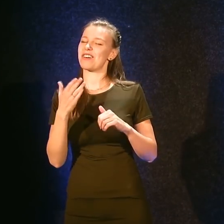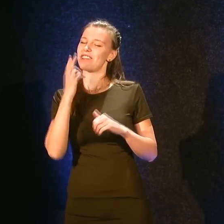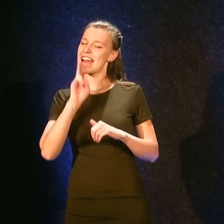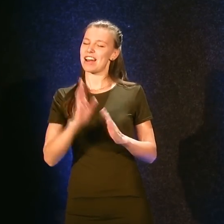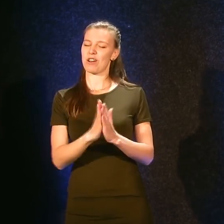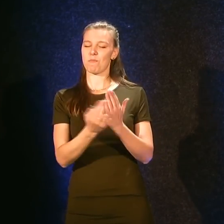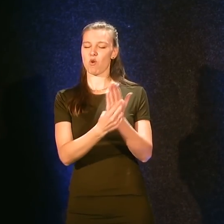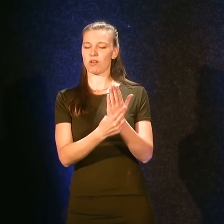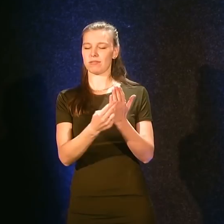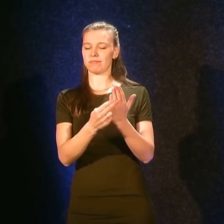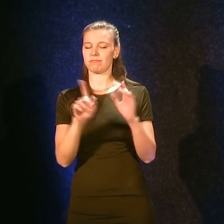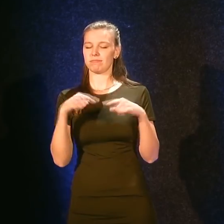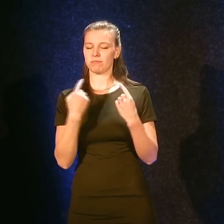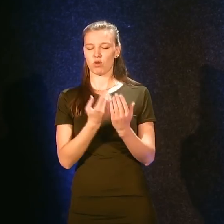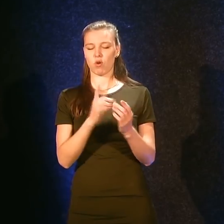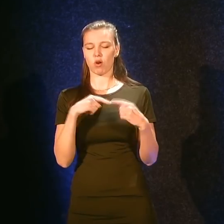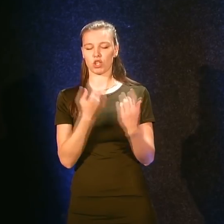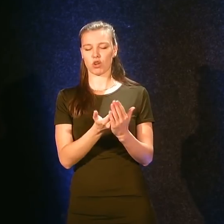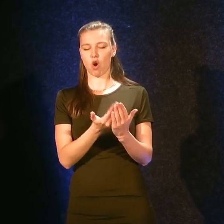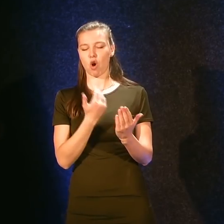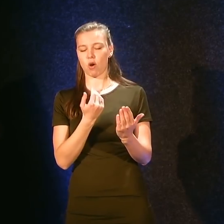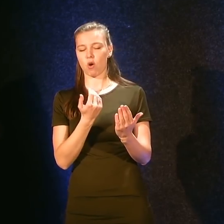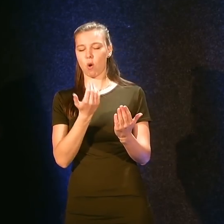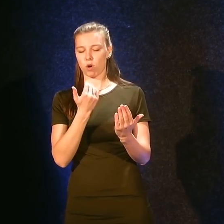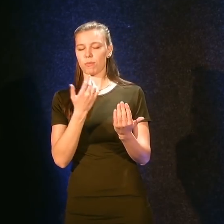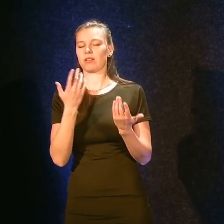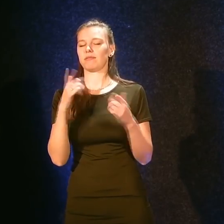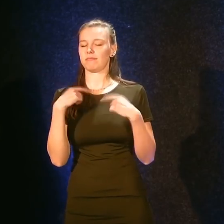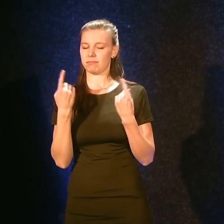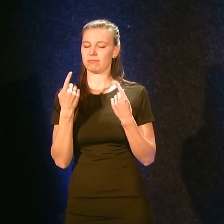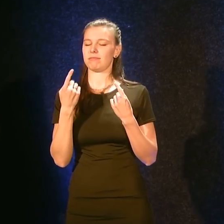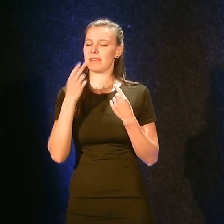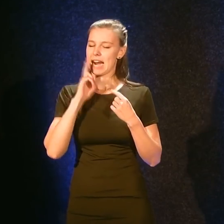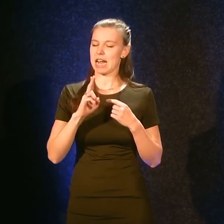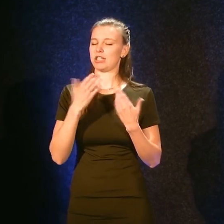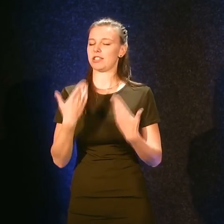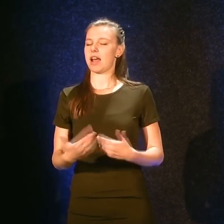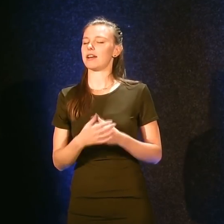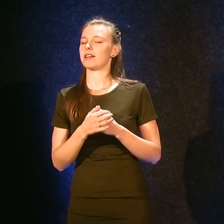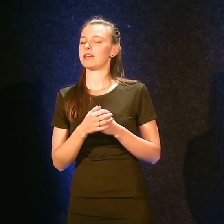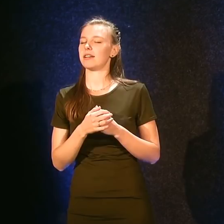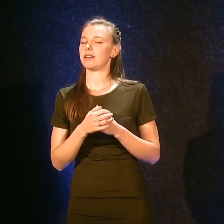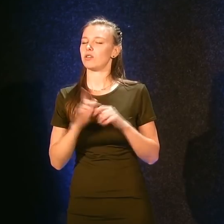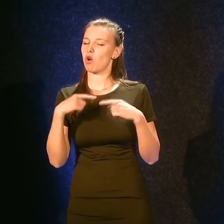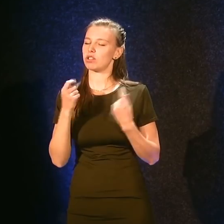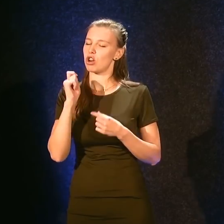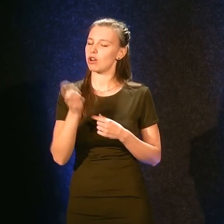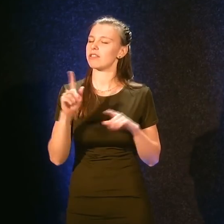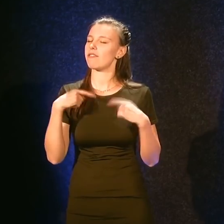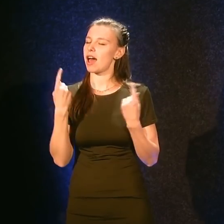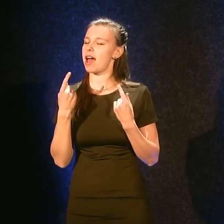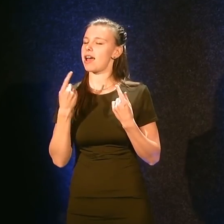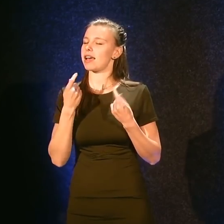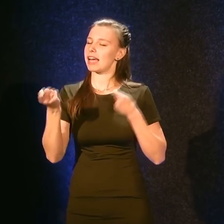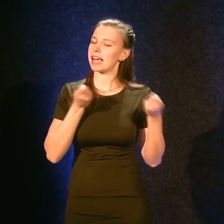worden om te geloven. Maar dat het niet van ons afhangt. En dat het ons lukt. En dat wij het voor elkaar hebben.